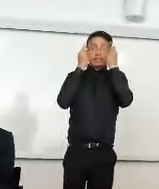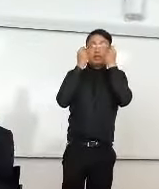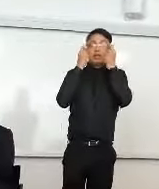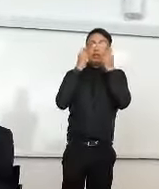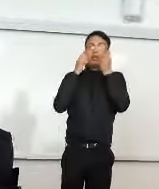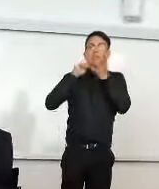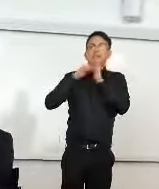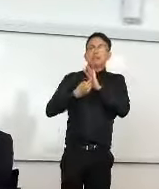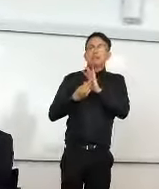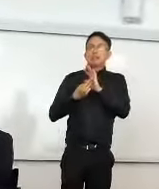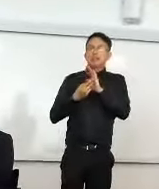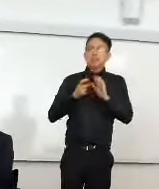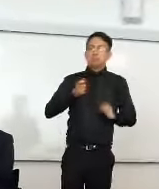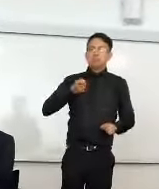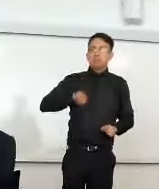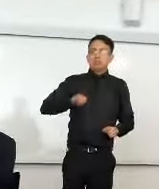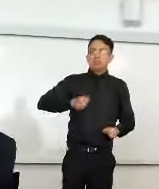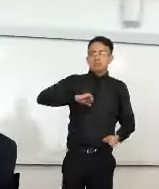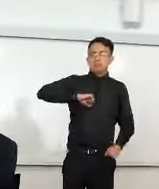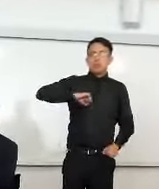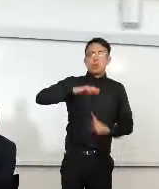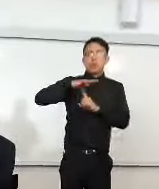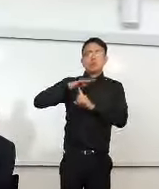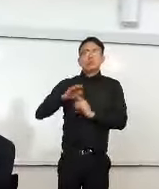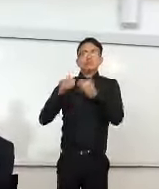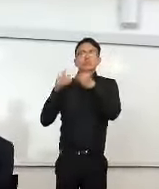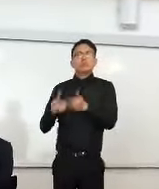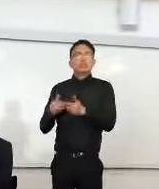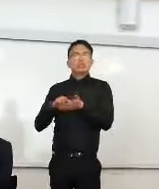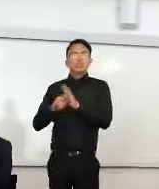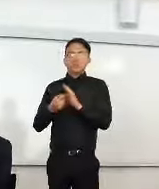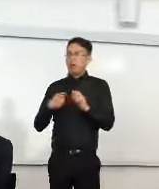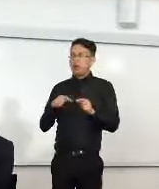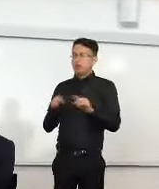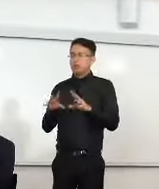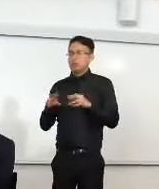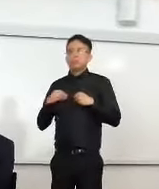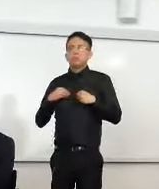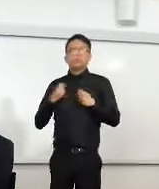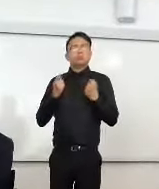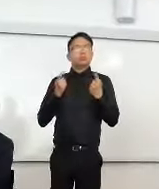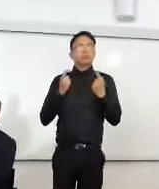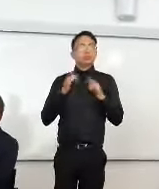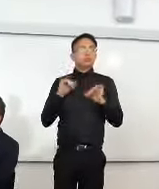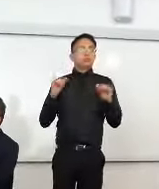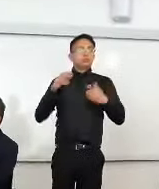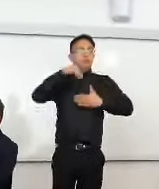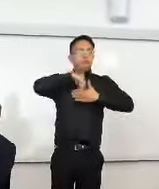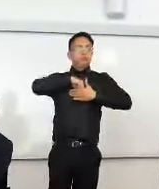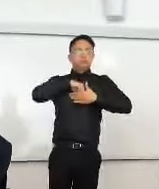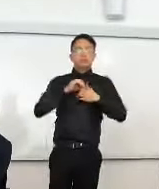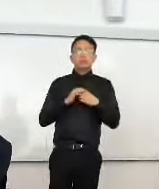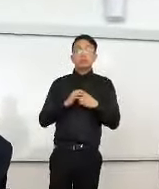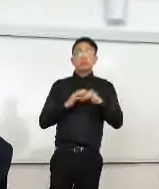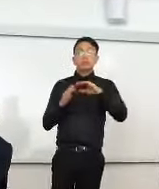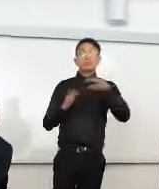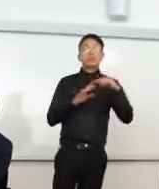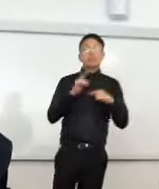les entró y creo que quedaron bastante sensibilizadas y comprometidas con el tema. Retos, y digamos que